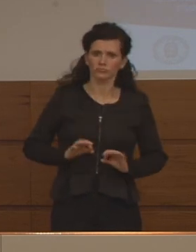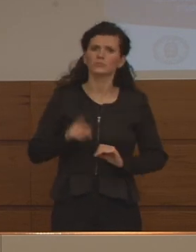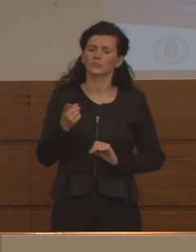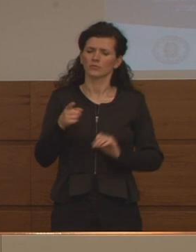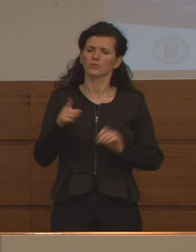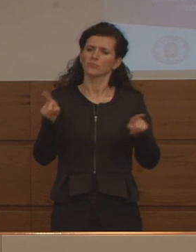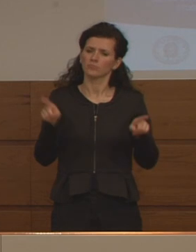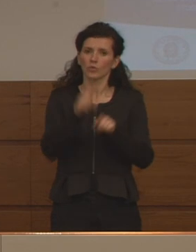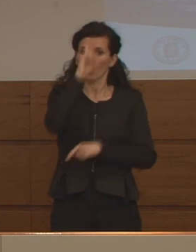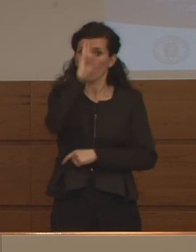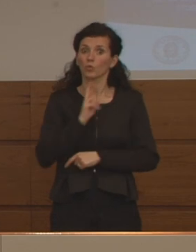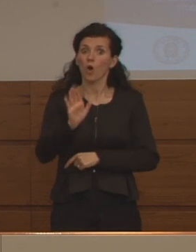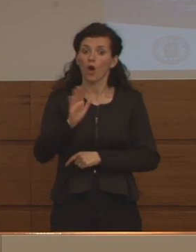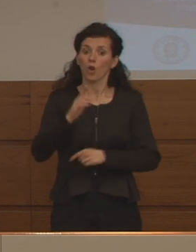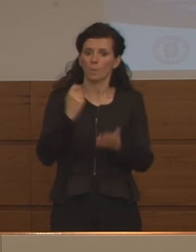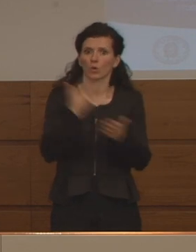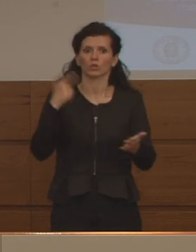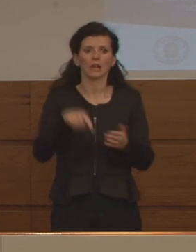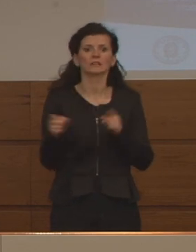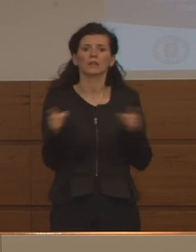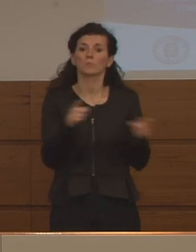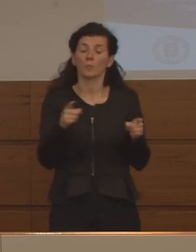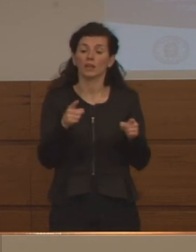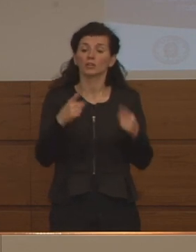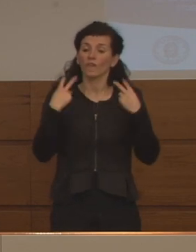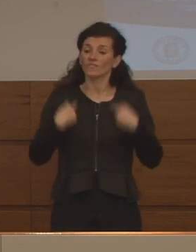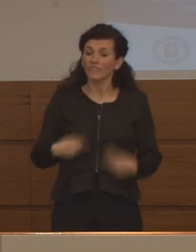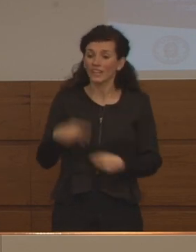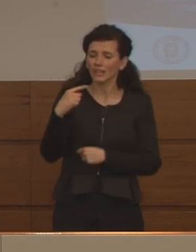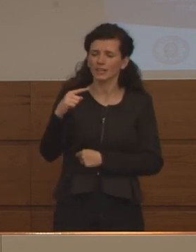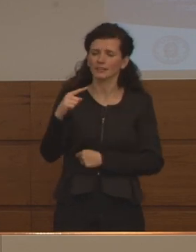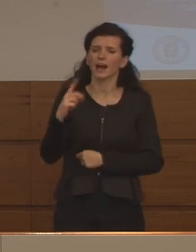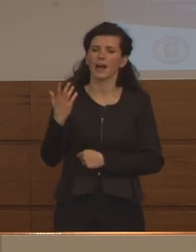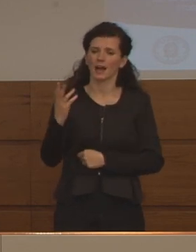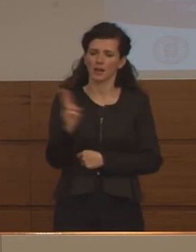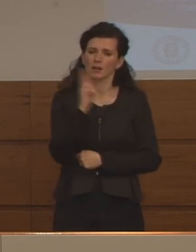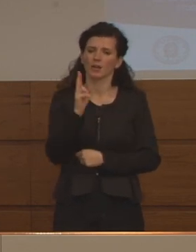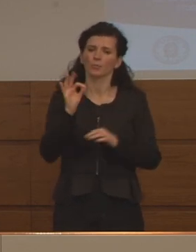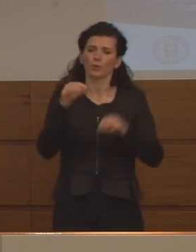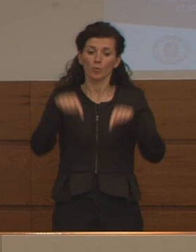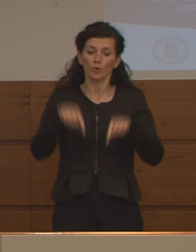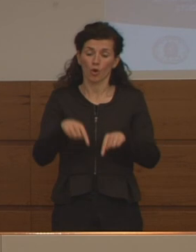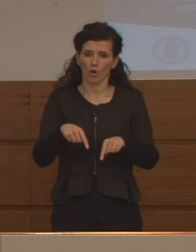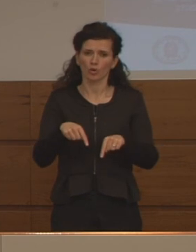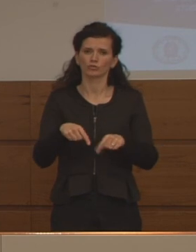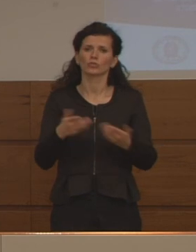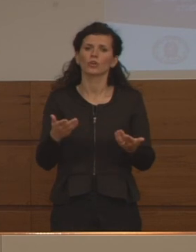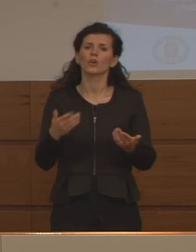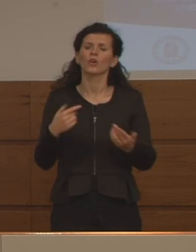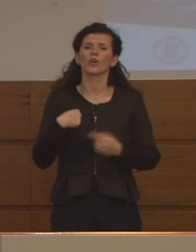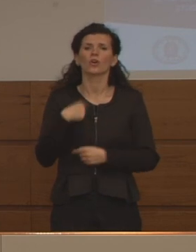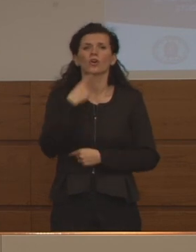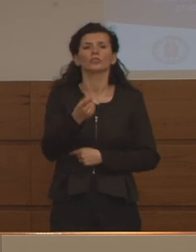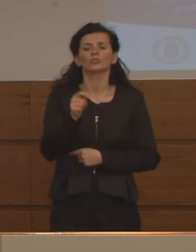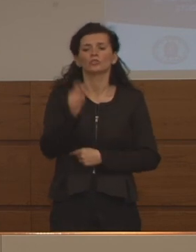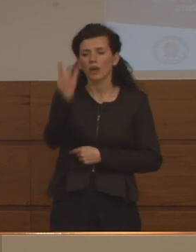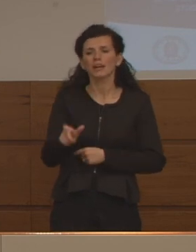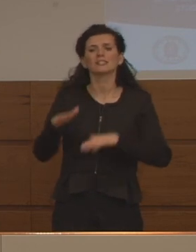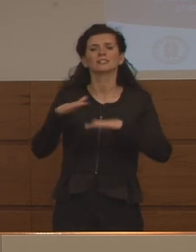perso la sua vita e ripeto non ho usato casualmente il termine di servitore dello